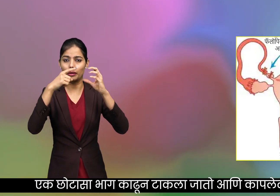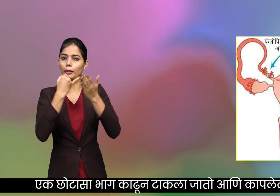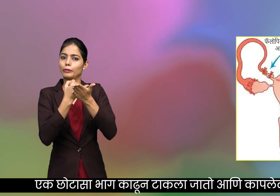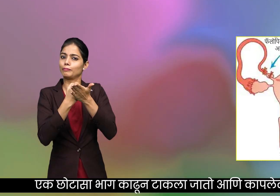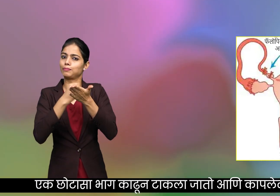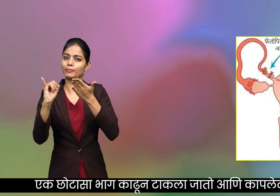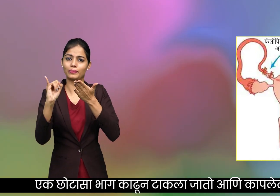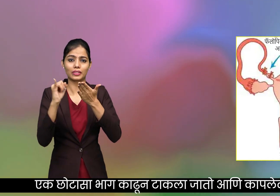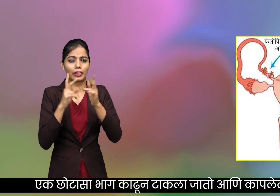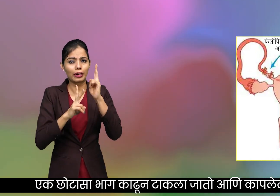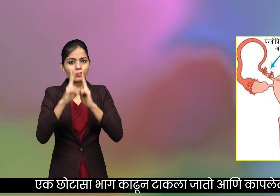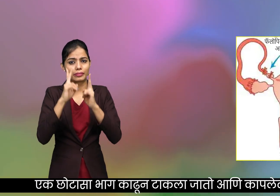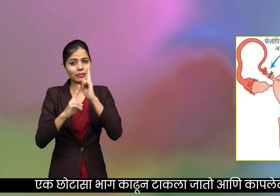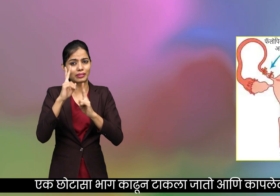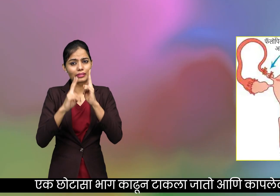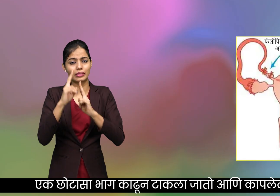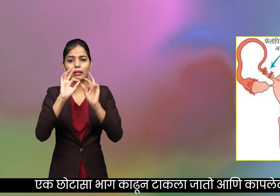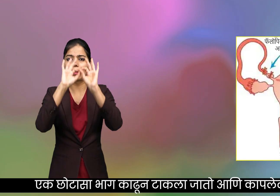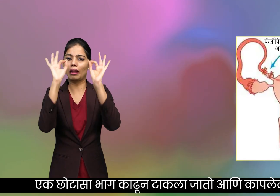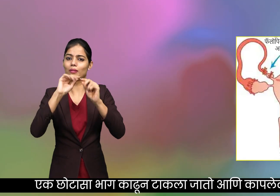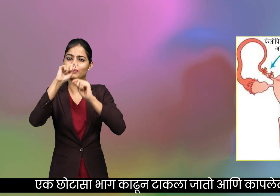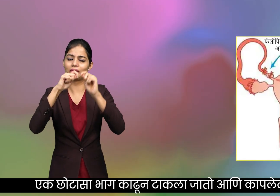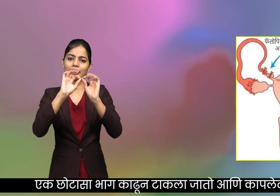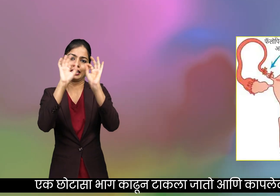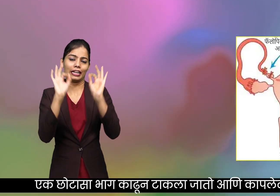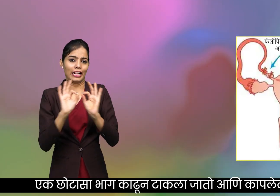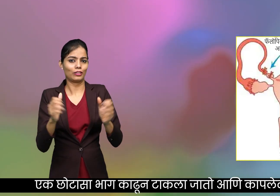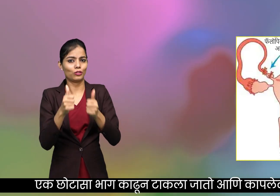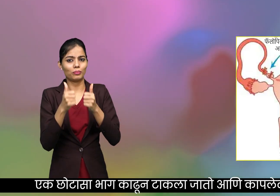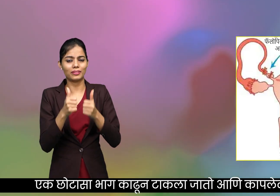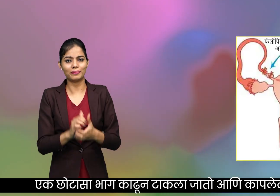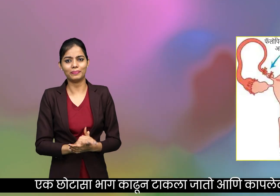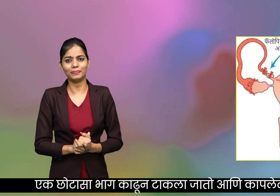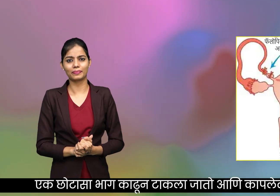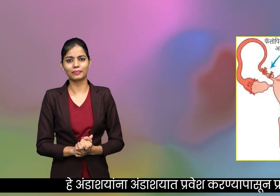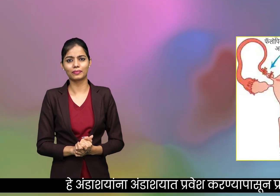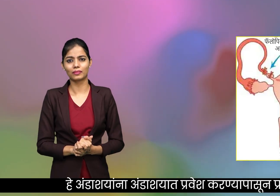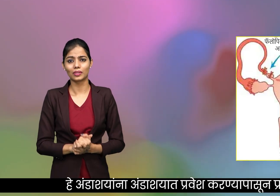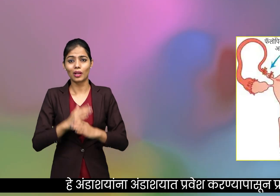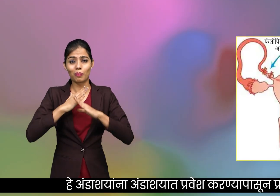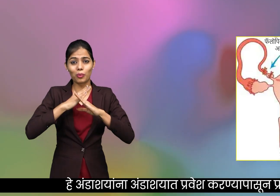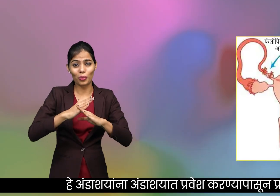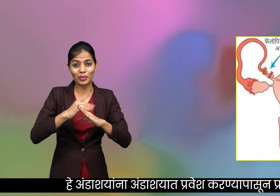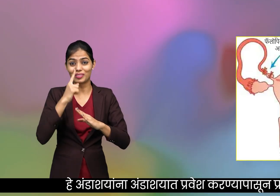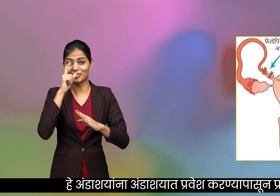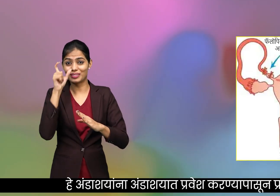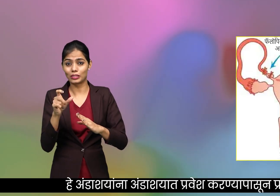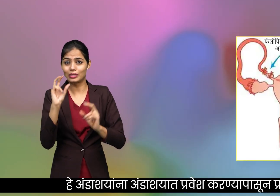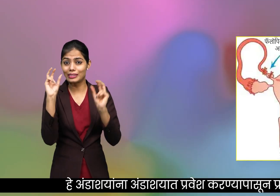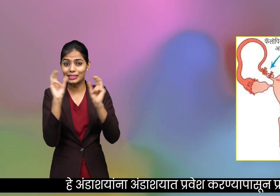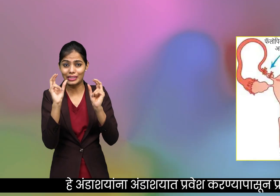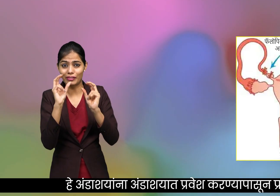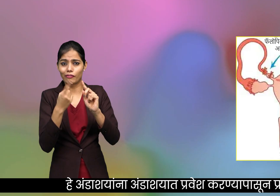एक छोटासा भाग काढून टाकला जातो आणि कापलेली टोके बांधले जातात. हे अंडाशयांना